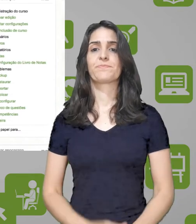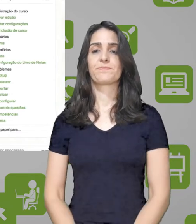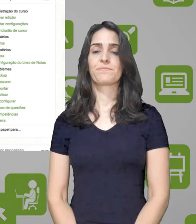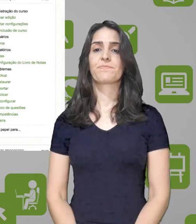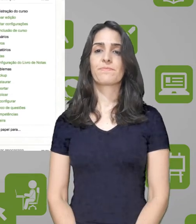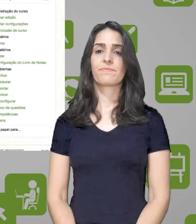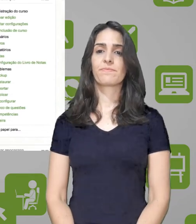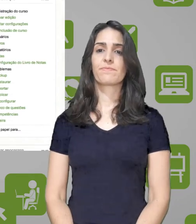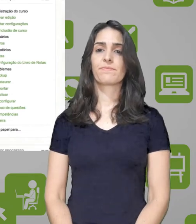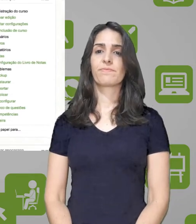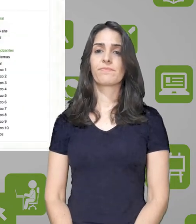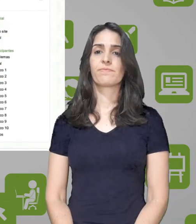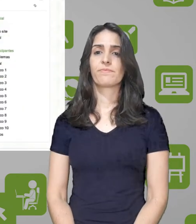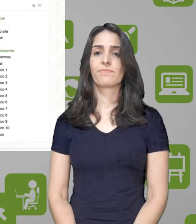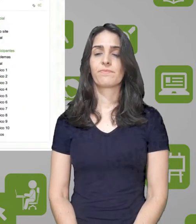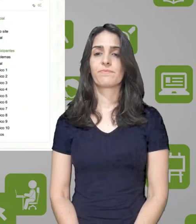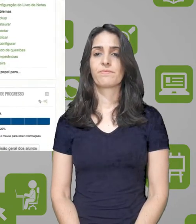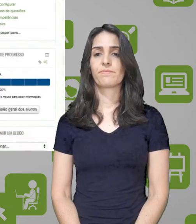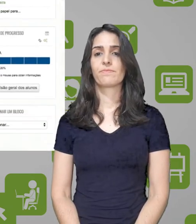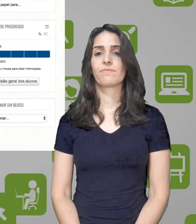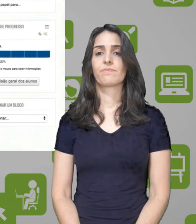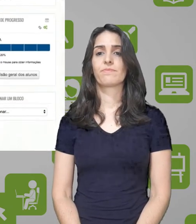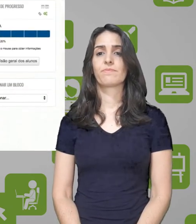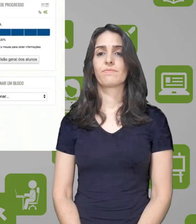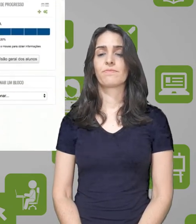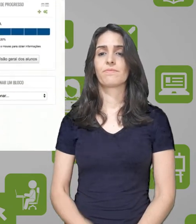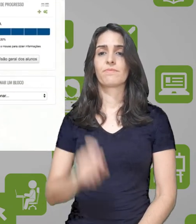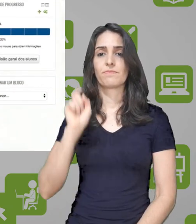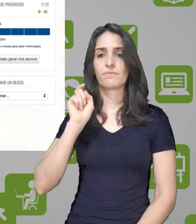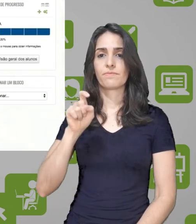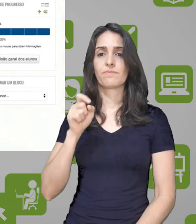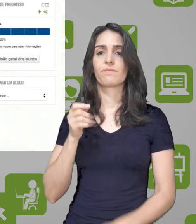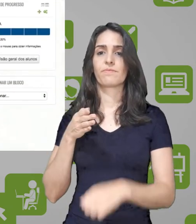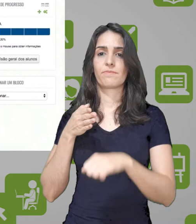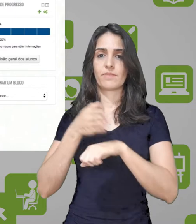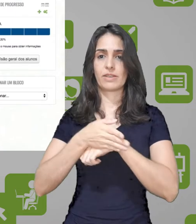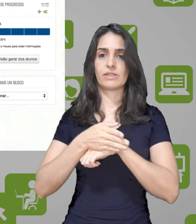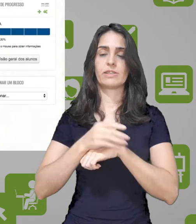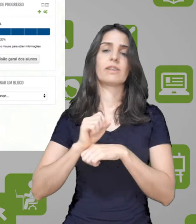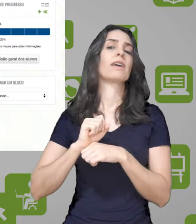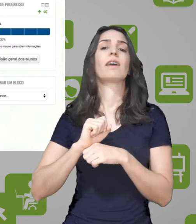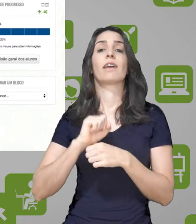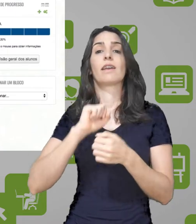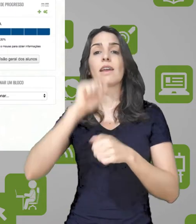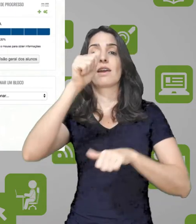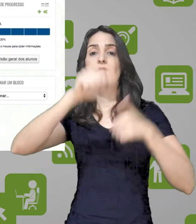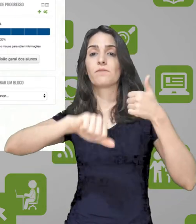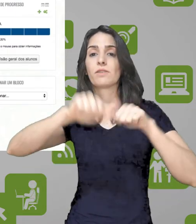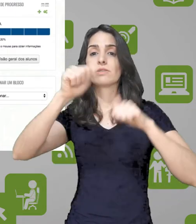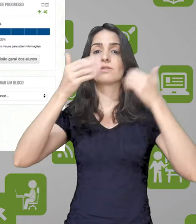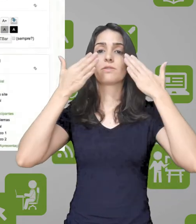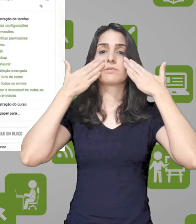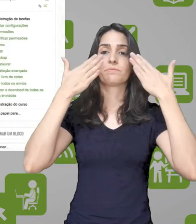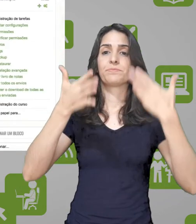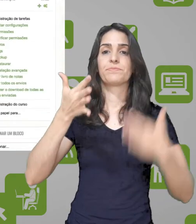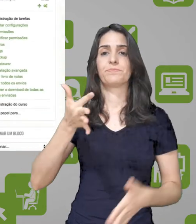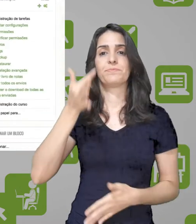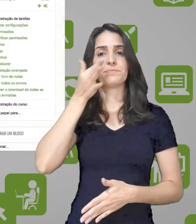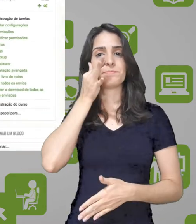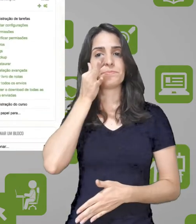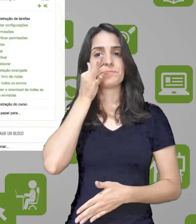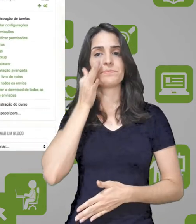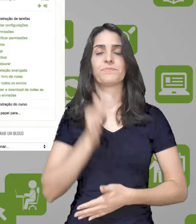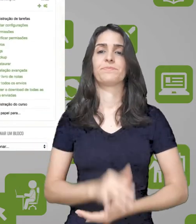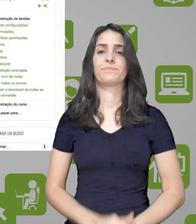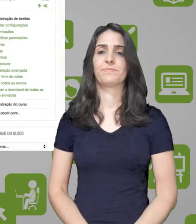com ela e quais são ativadas nós vamos aqui acessar então avaliação da apresentação presencial